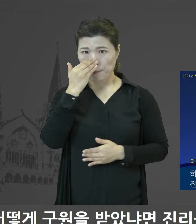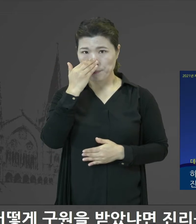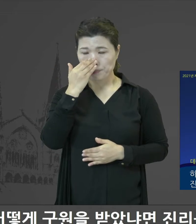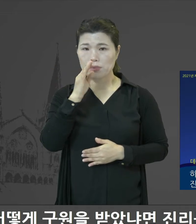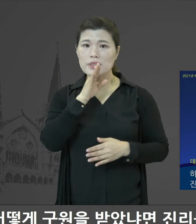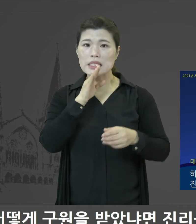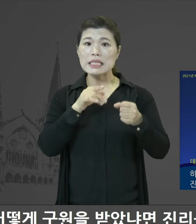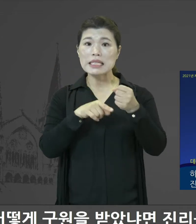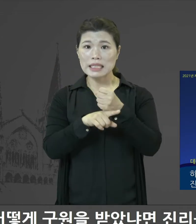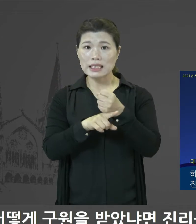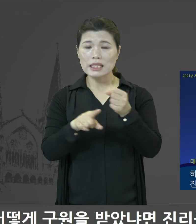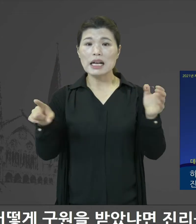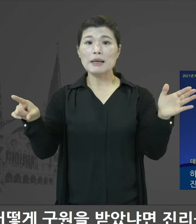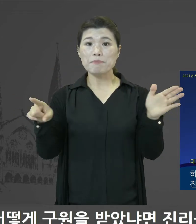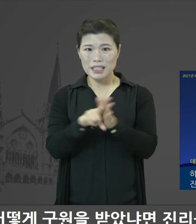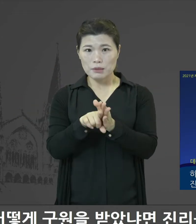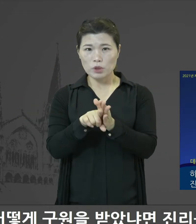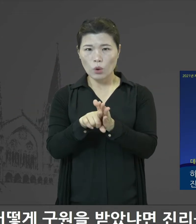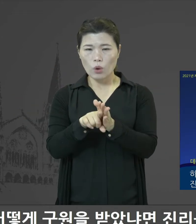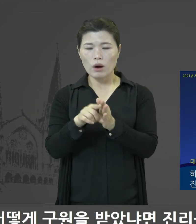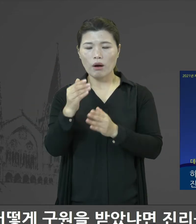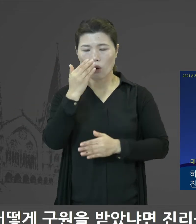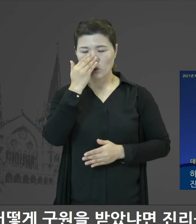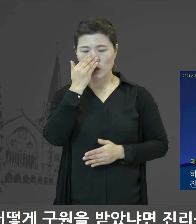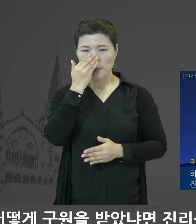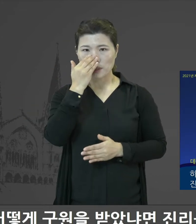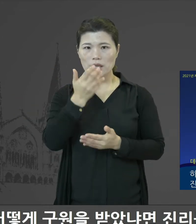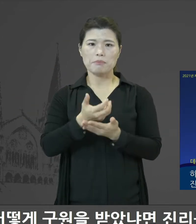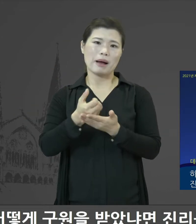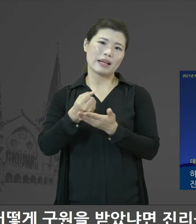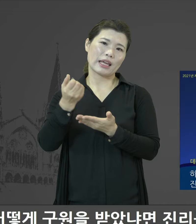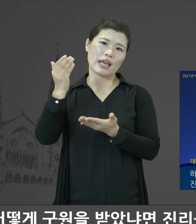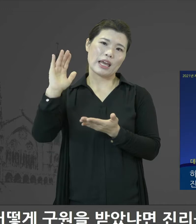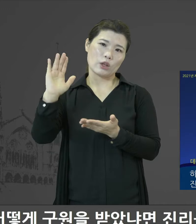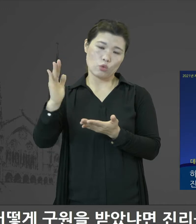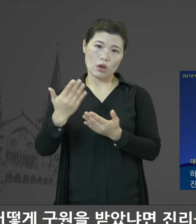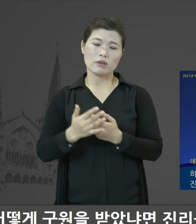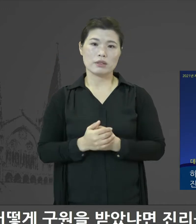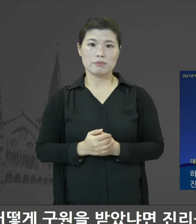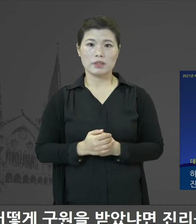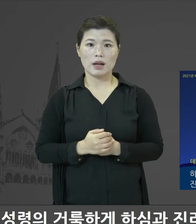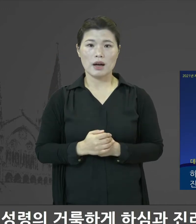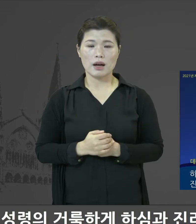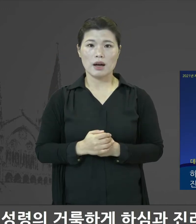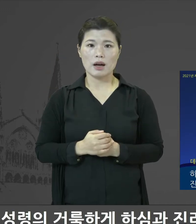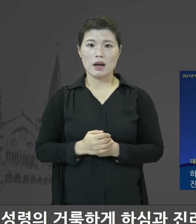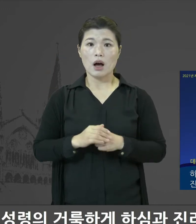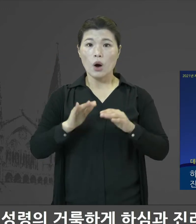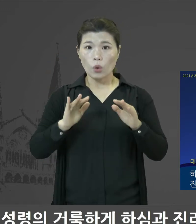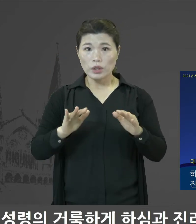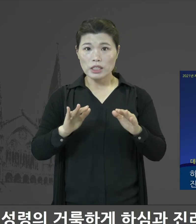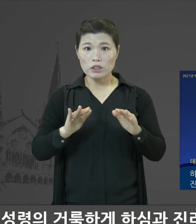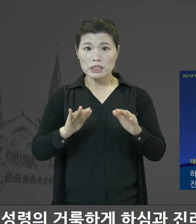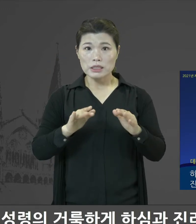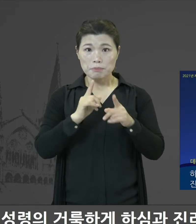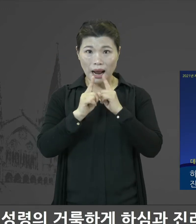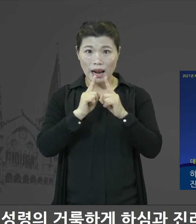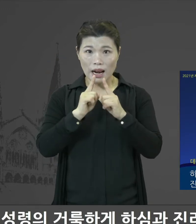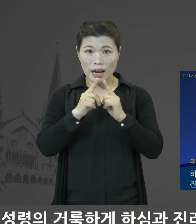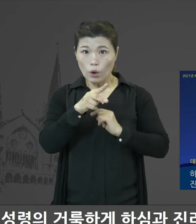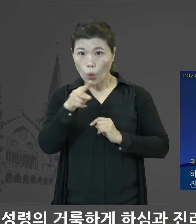진리를 믿음으로 구원을 받았다. 성령의 거룩하게 하심이 우리 안에 있다는 겁니다. 이게 성화인